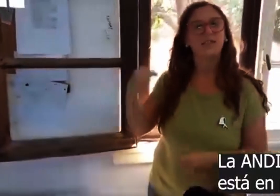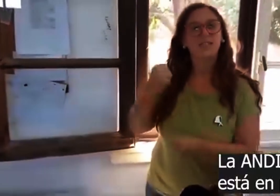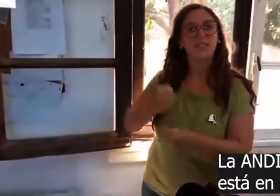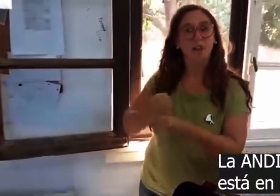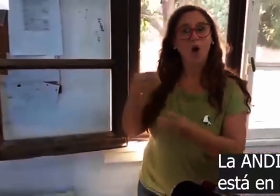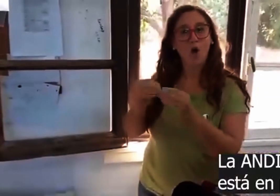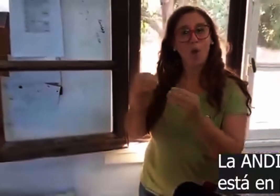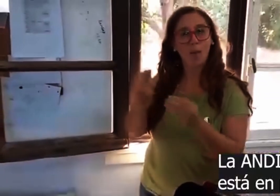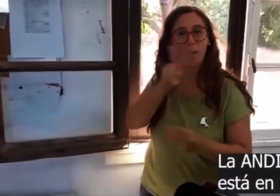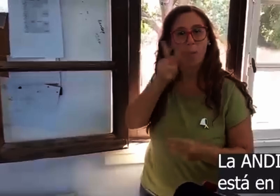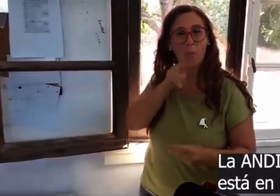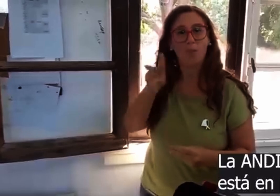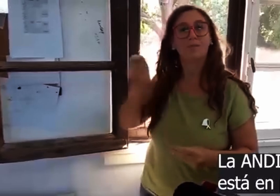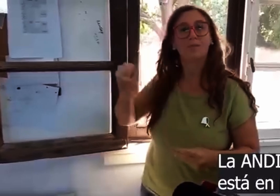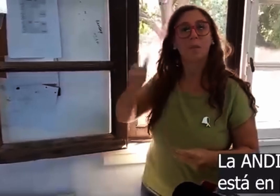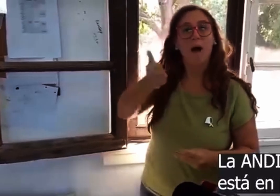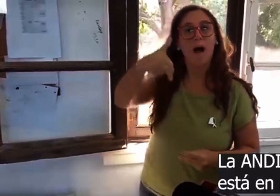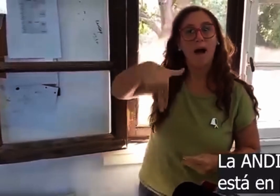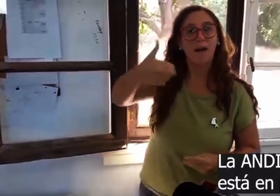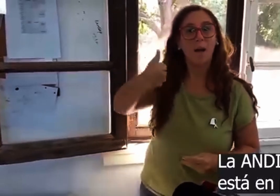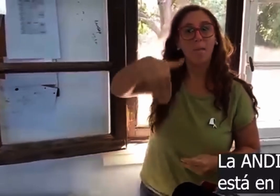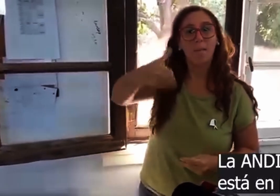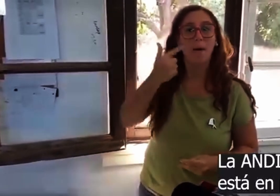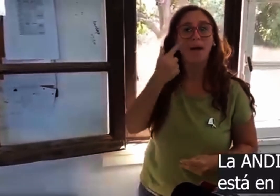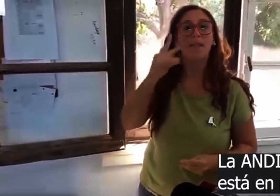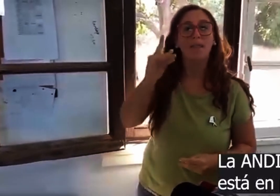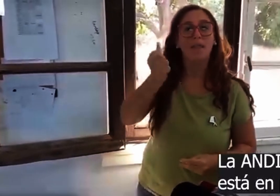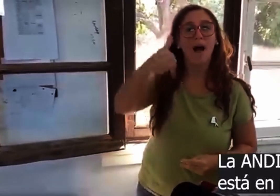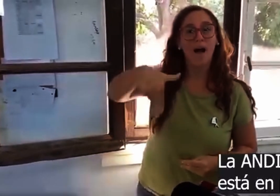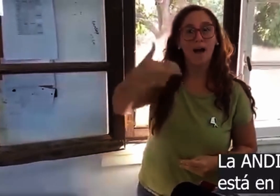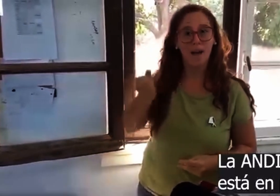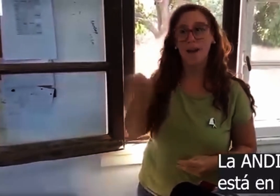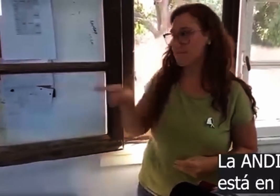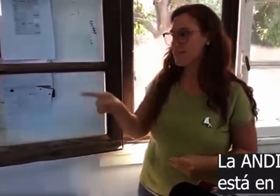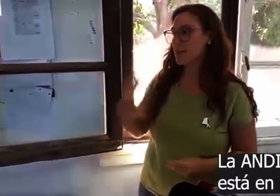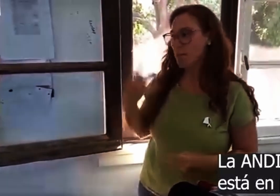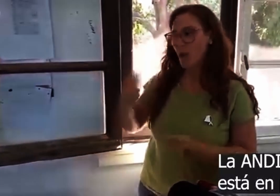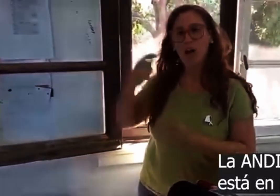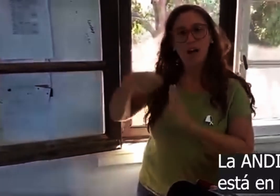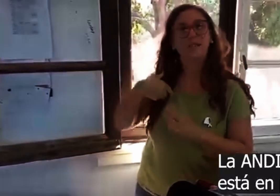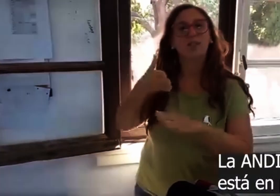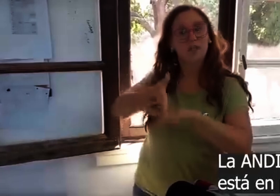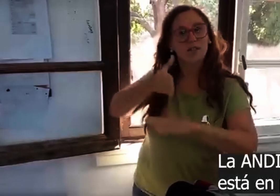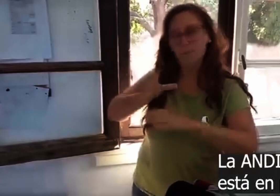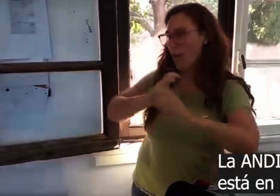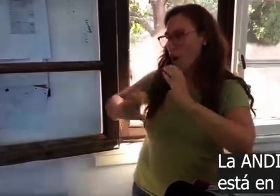Acá trabajaba Ana Maidana, asesora en accesibilidad comunicacional y productora de